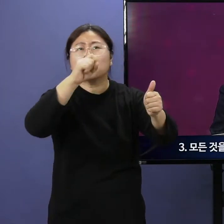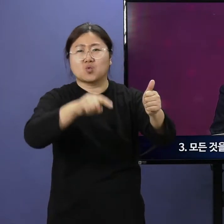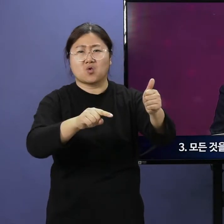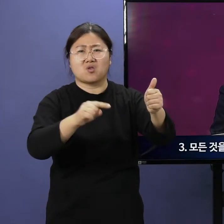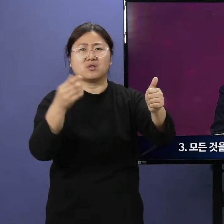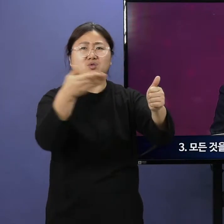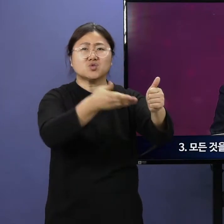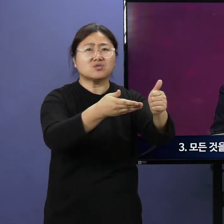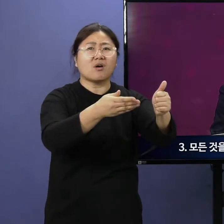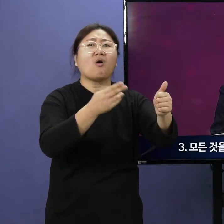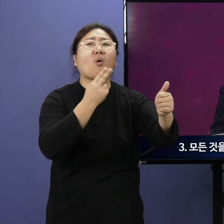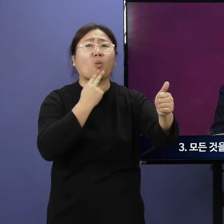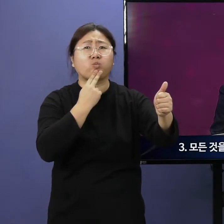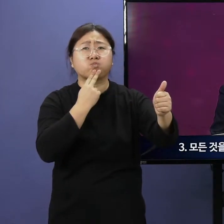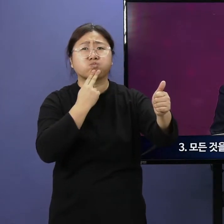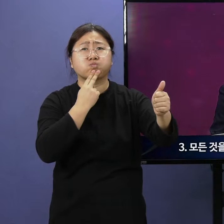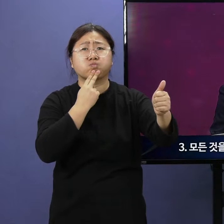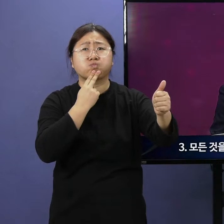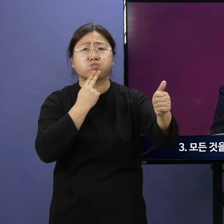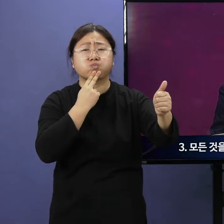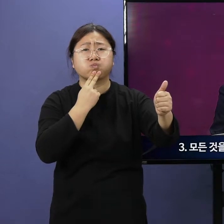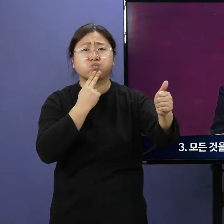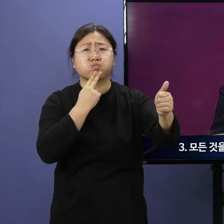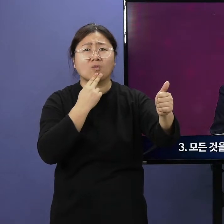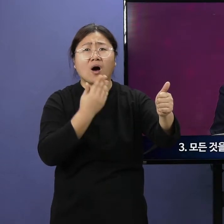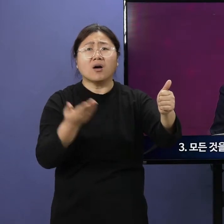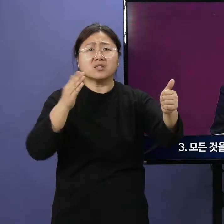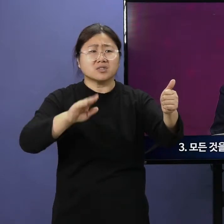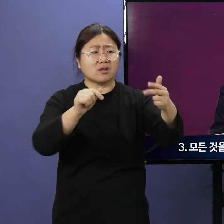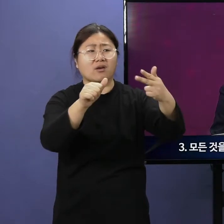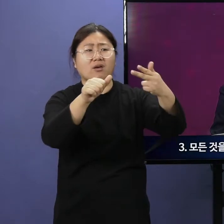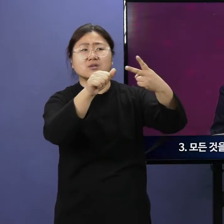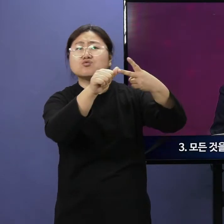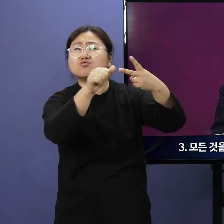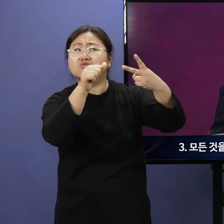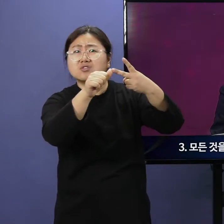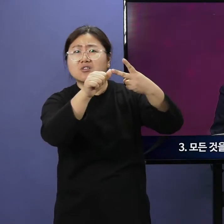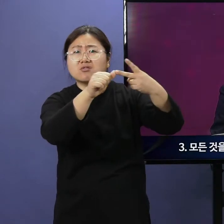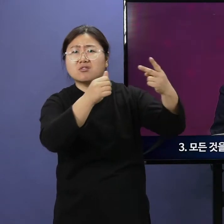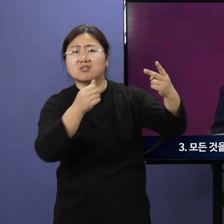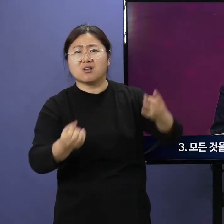저 나쁜 녀석에게는 잔치를 벌여주십니까?